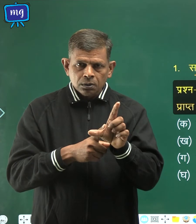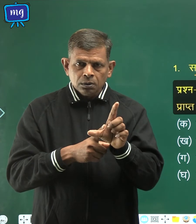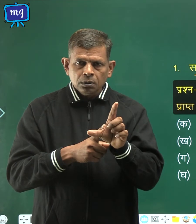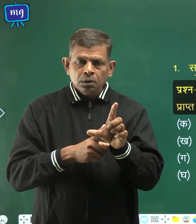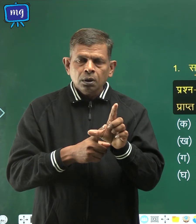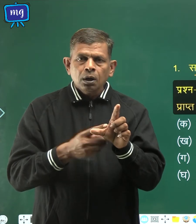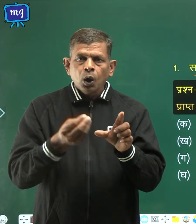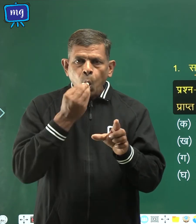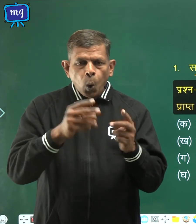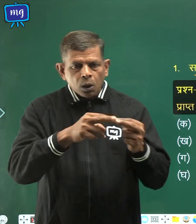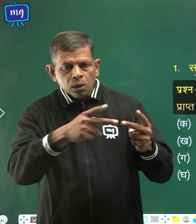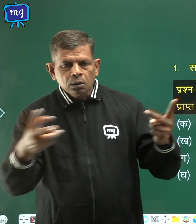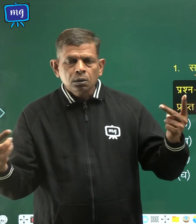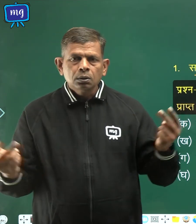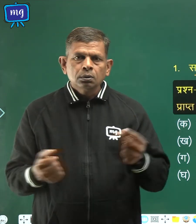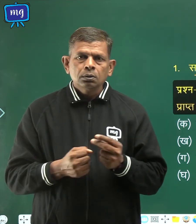खाद्य पदार्थ